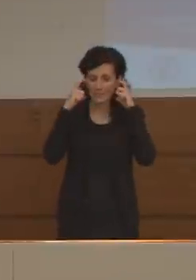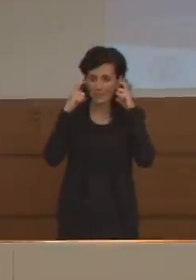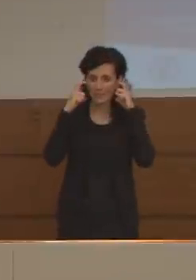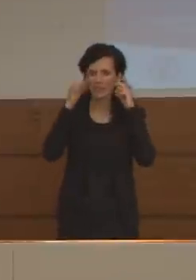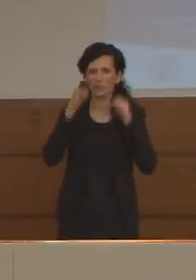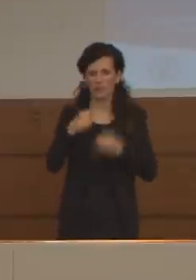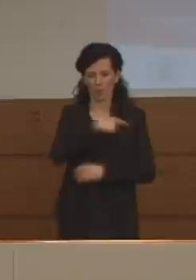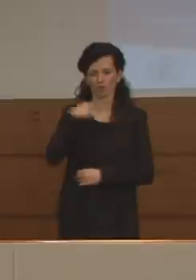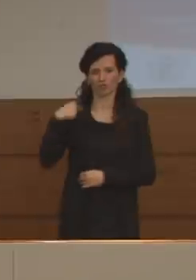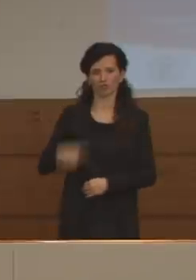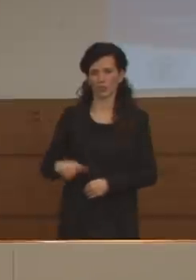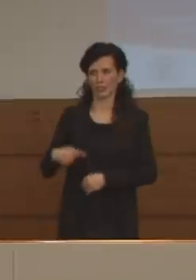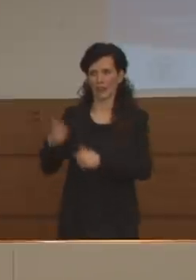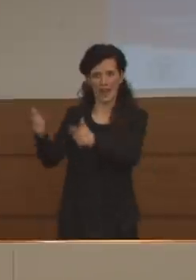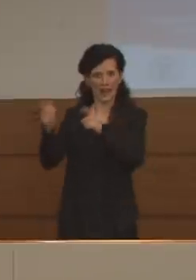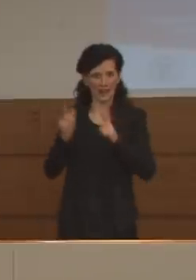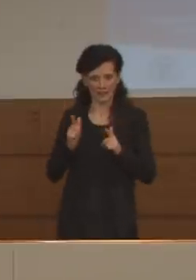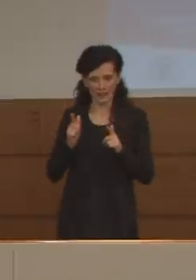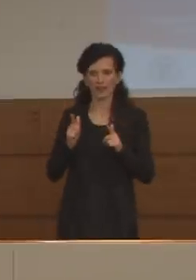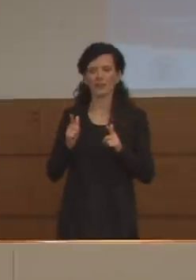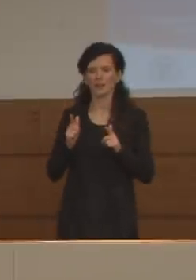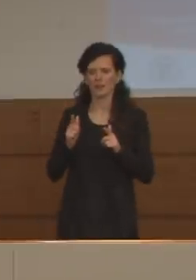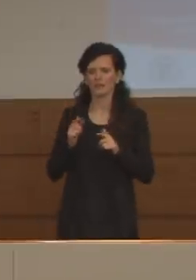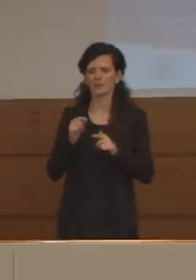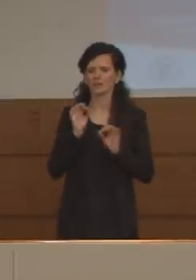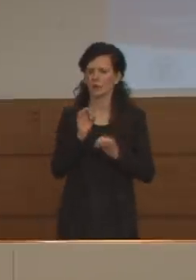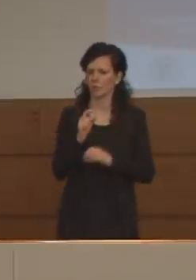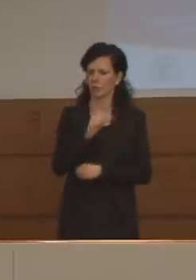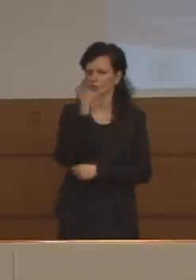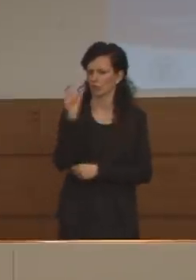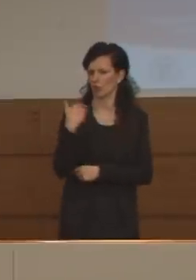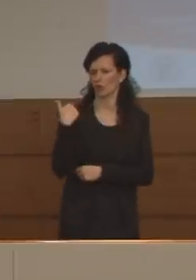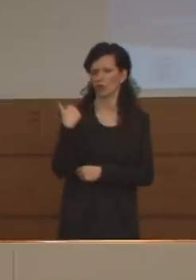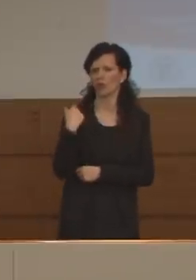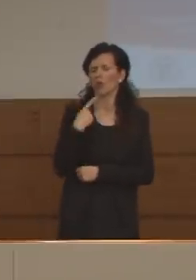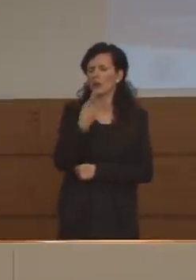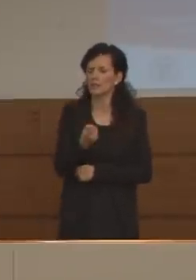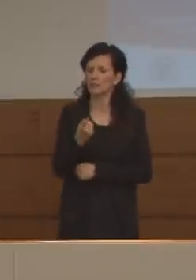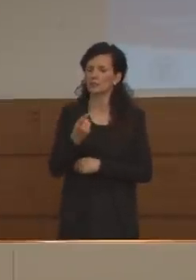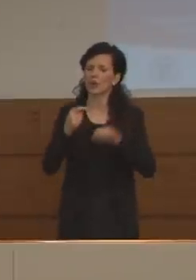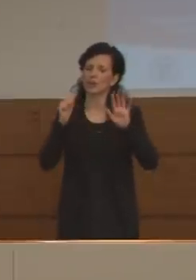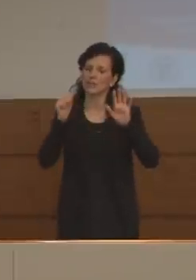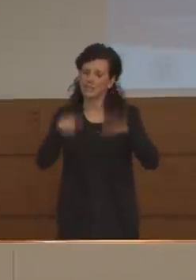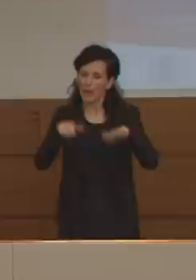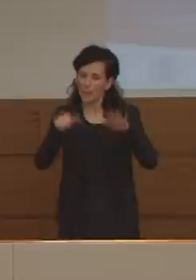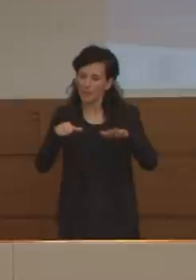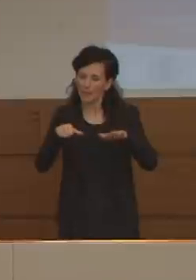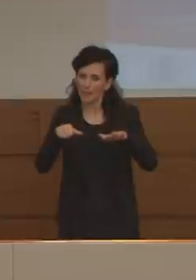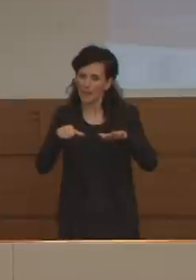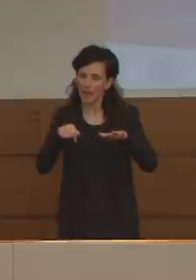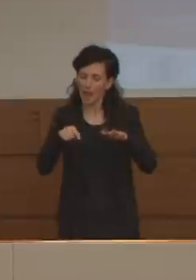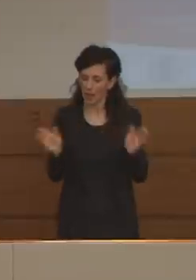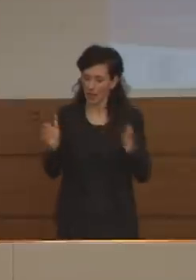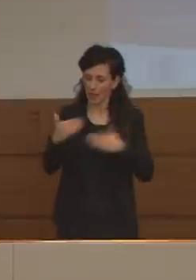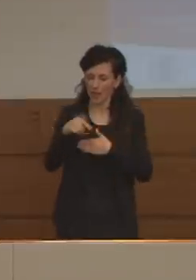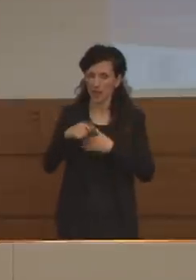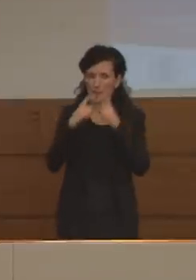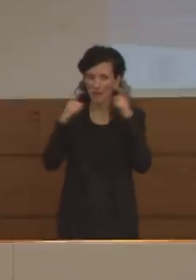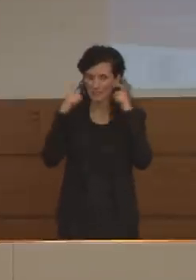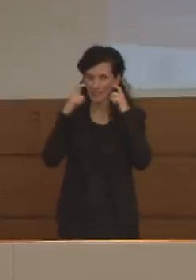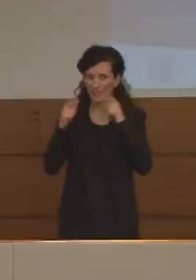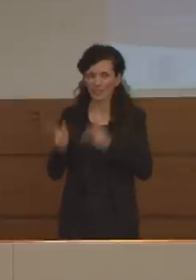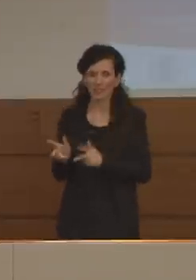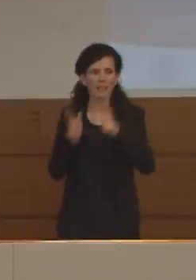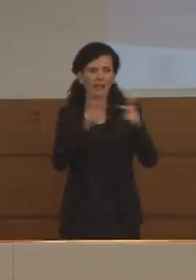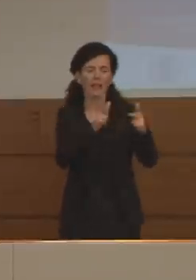dalla cina nei giorni scorsi lei dottor borrelli insomma ci ha parlato di come 6.000 siano state consegnate per